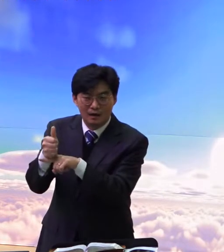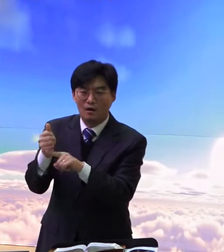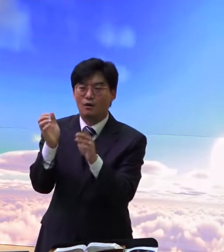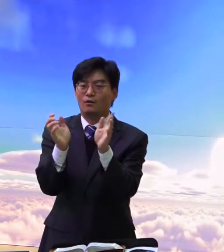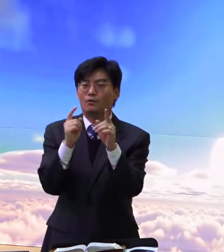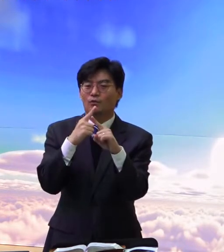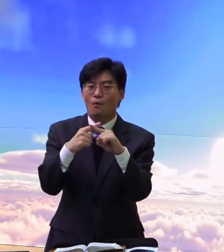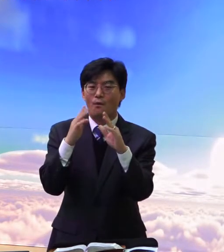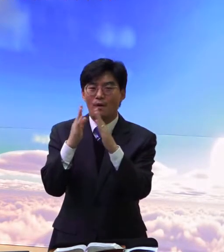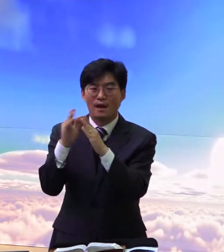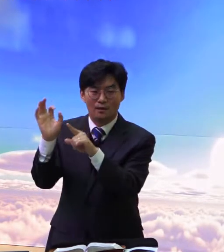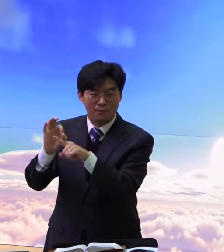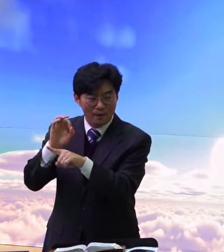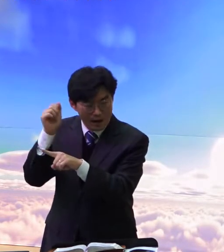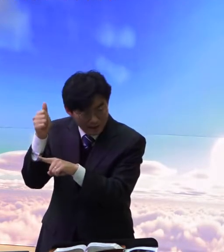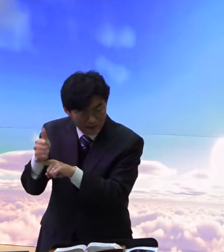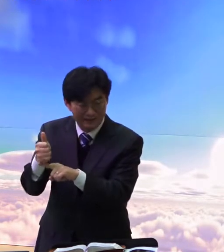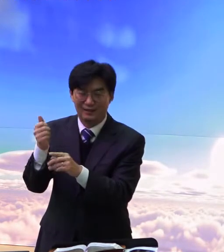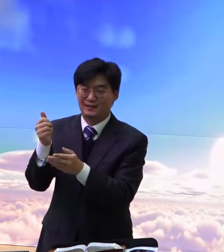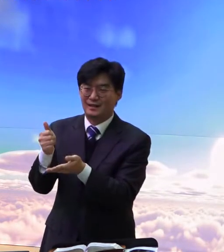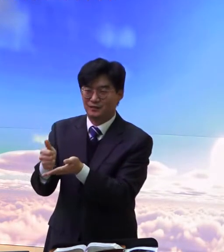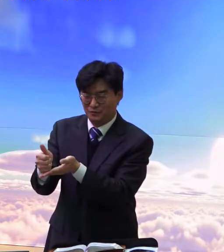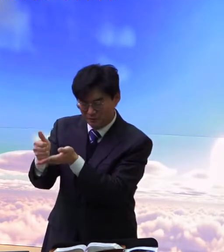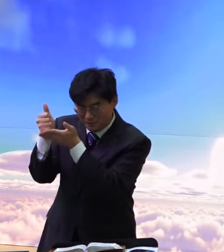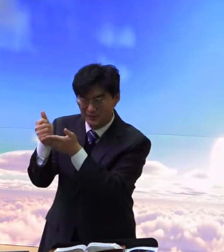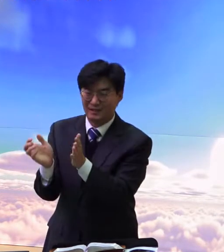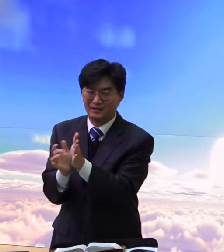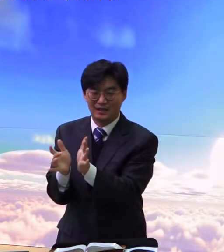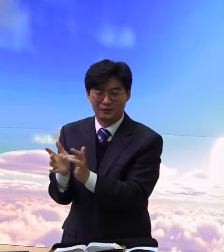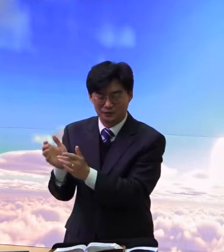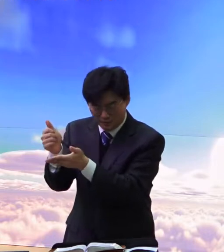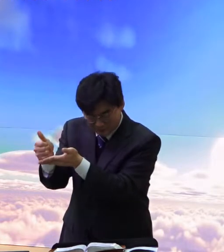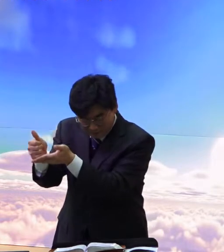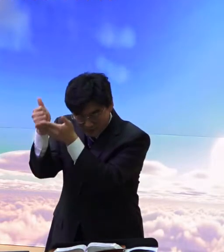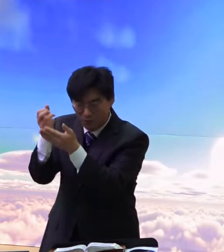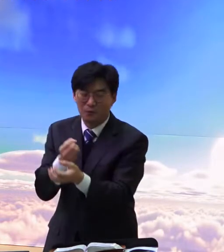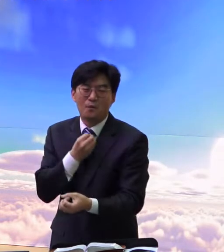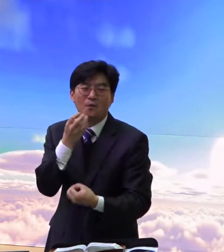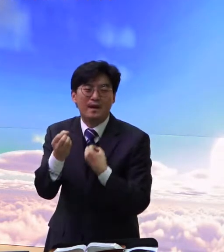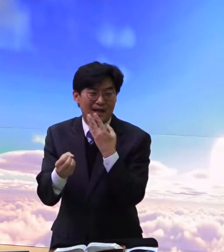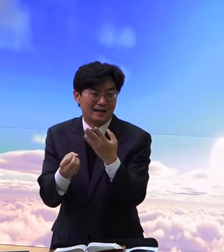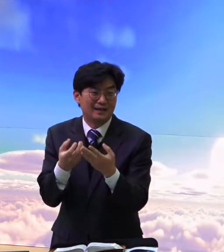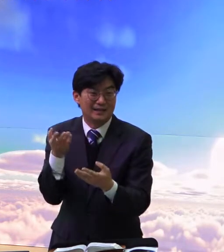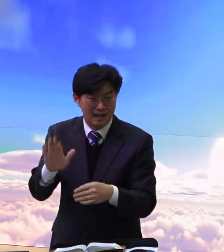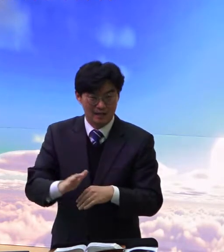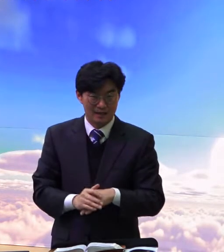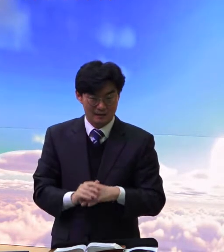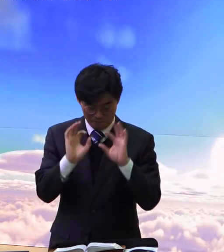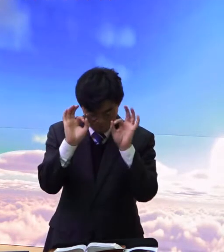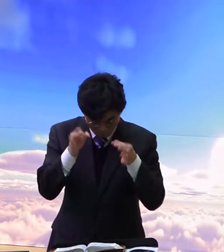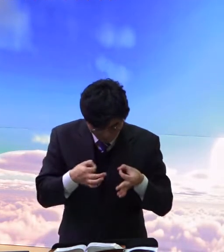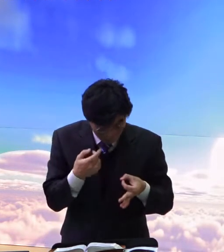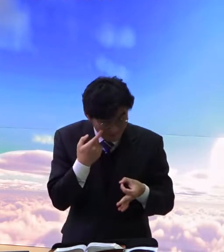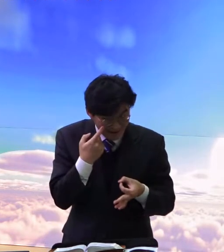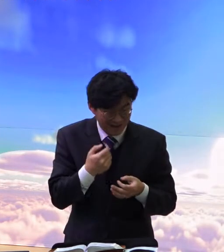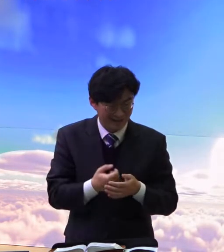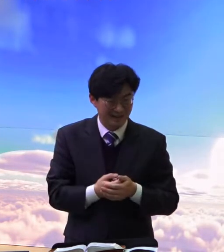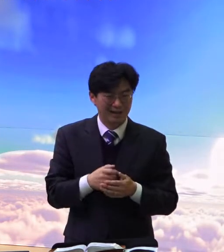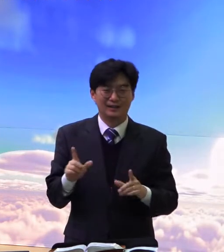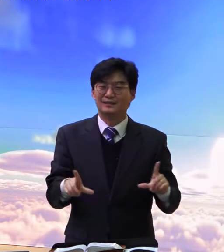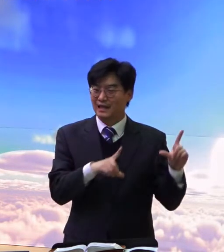인생의 주인이십니다. 이렇게 쉽게 고백하고 말하지만 정말로 예수님이 주인 되시는 그런 삶을